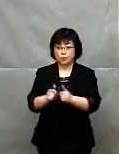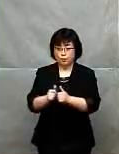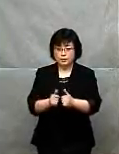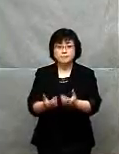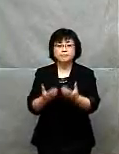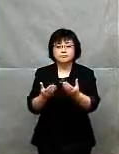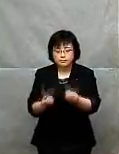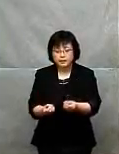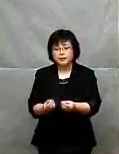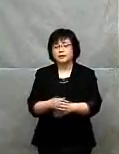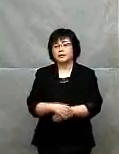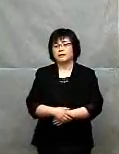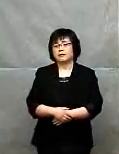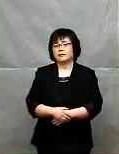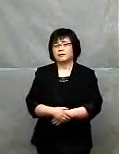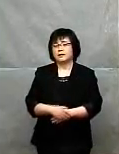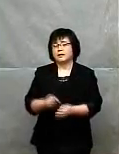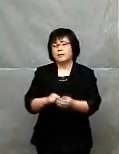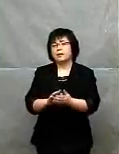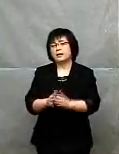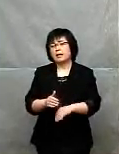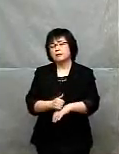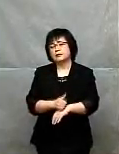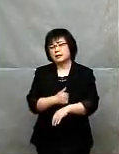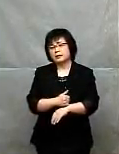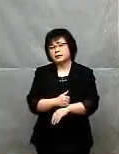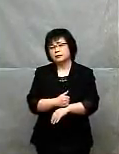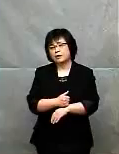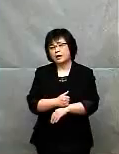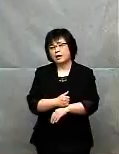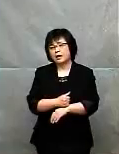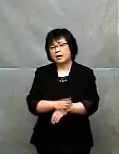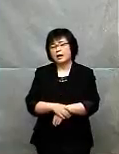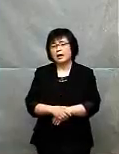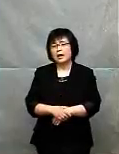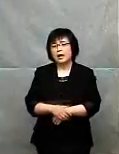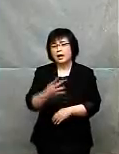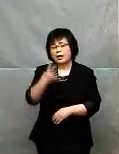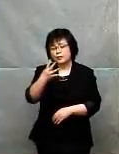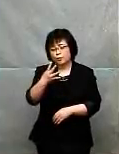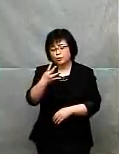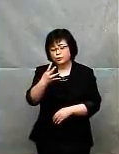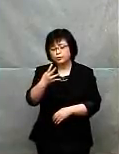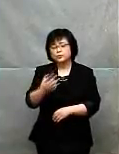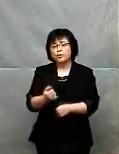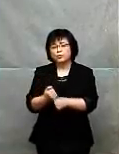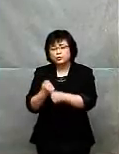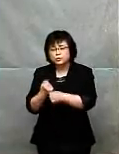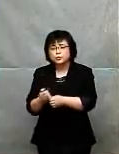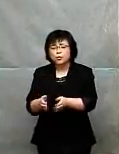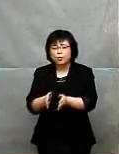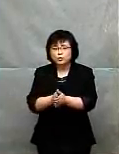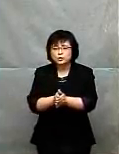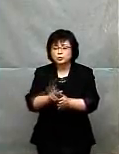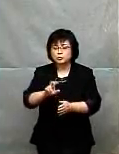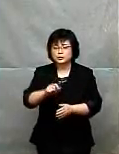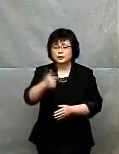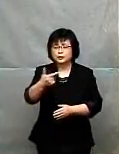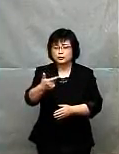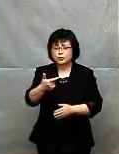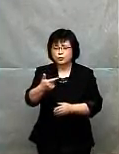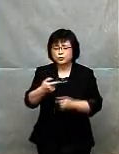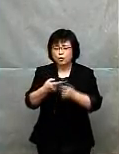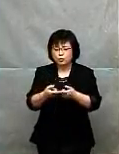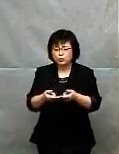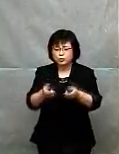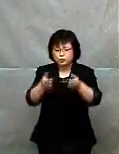技が終了し、本県選手は8競技で4つの優勝を含む26の入賞